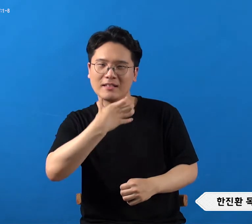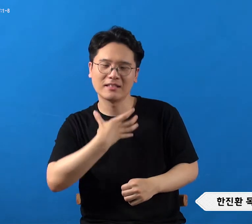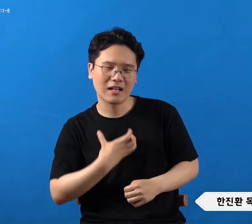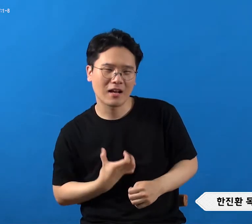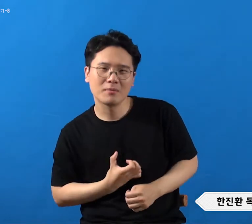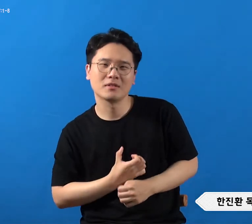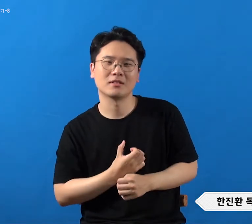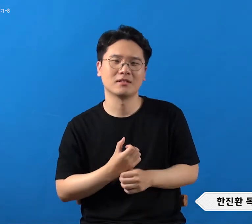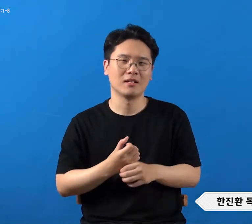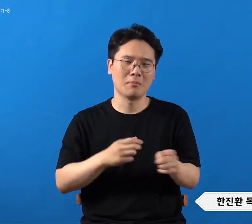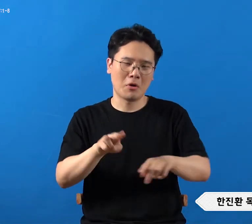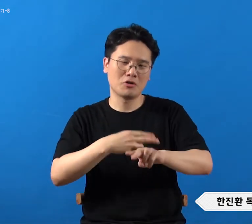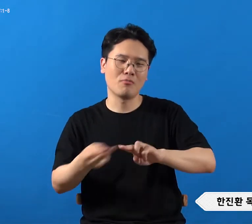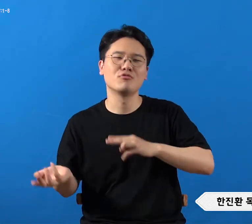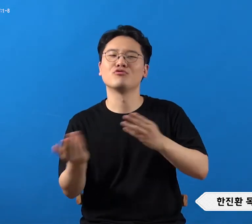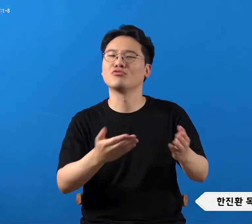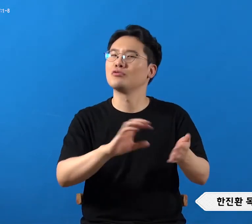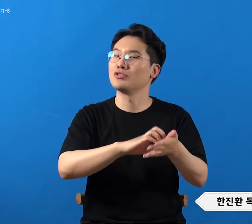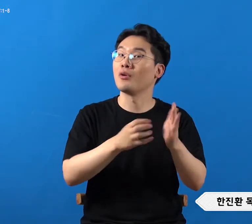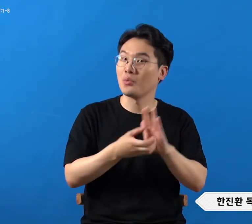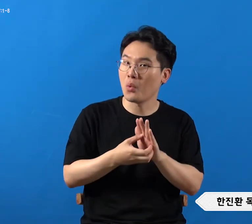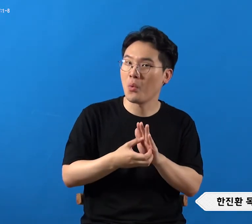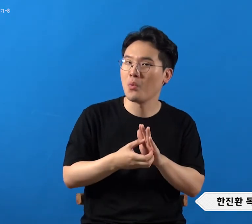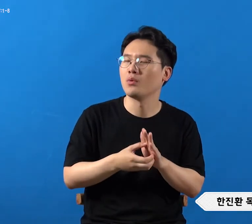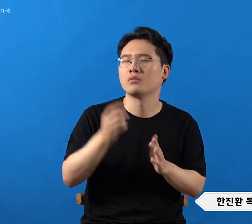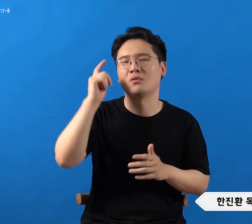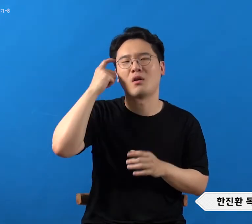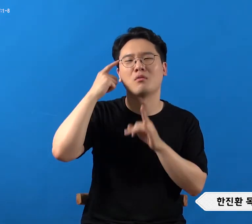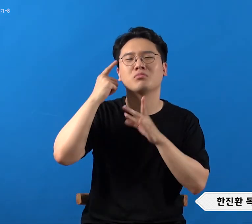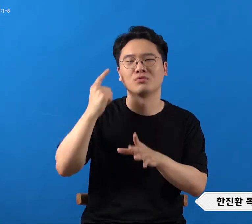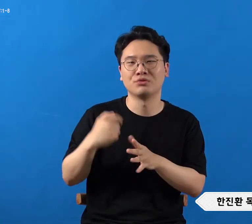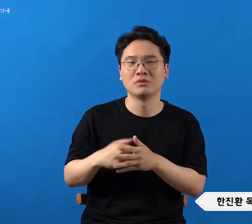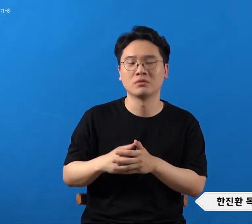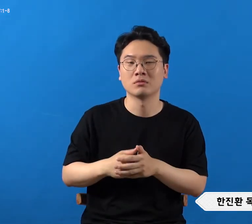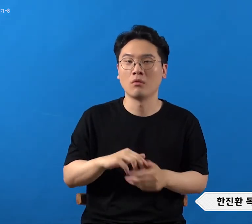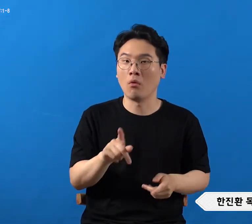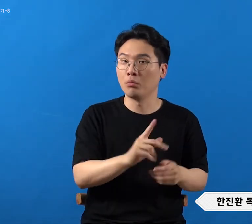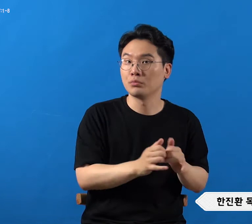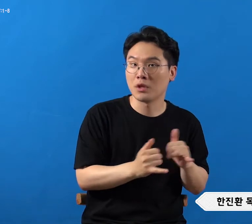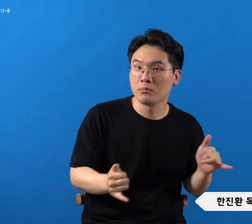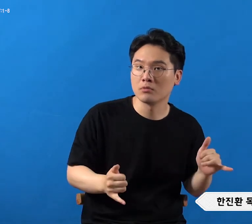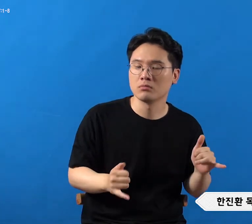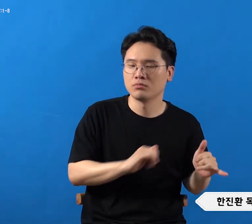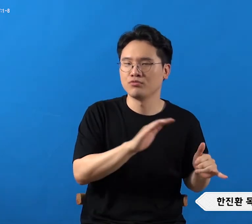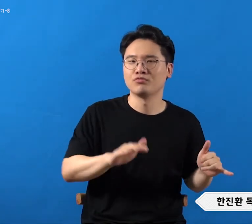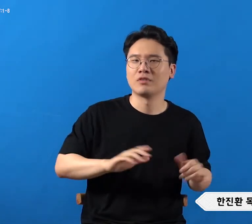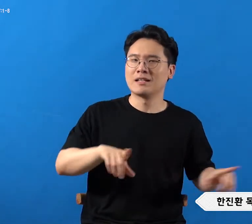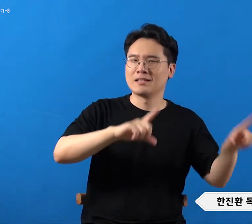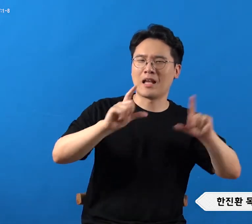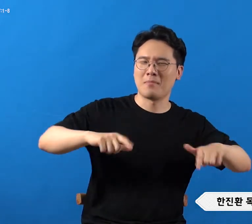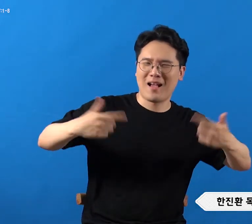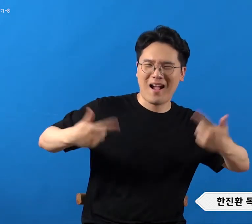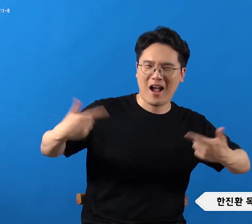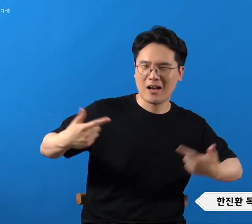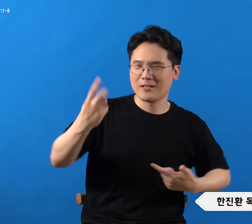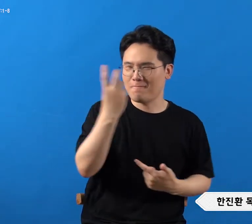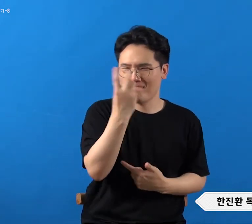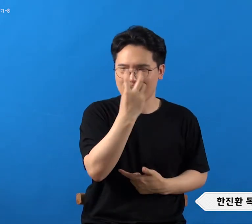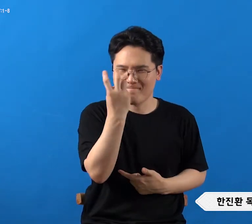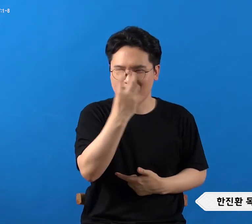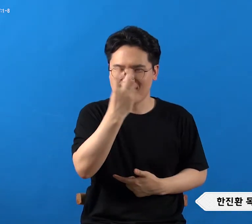마음 좋은 할아버지 정도로 하나님을 생각하는 사람도 있고, 어떤 사람은 마치 우리 삶을 다 감시하면서